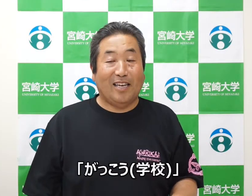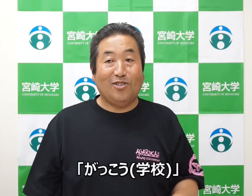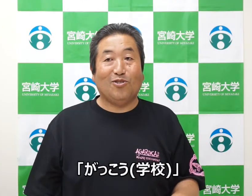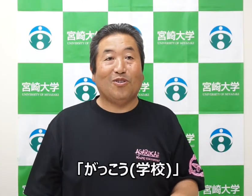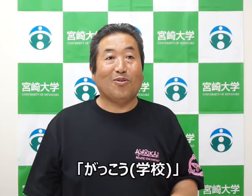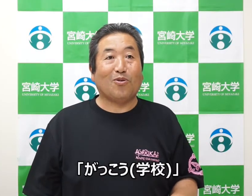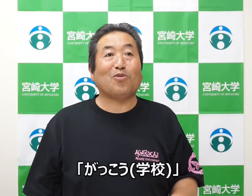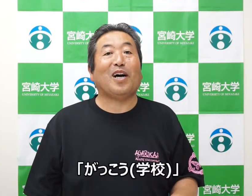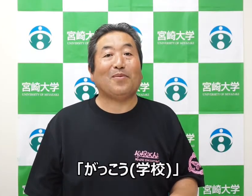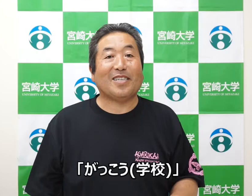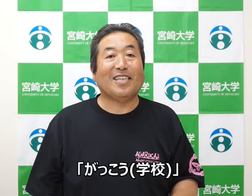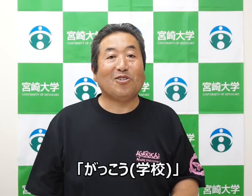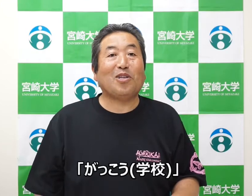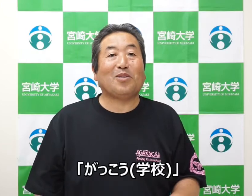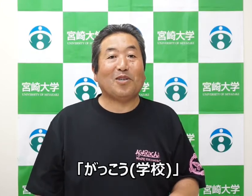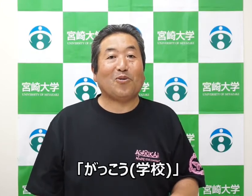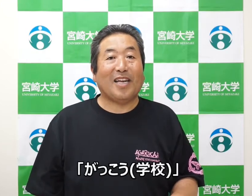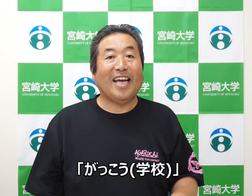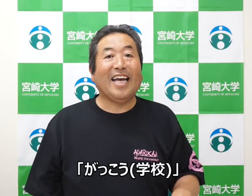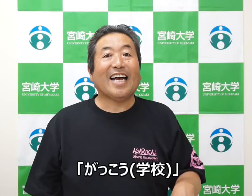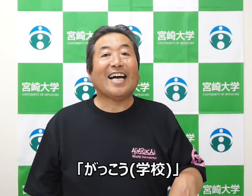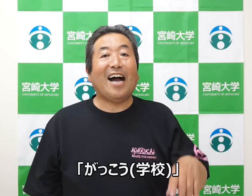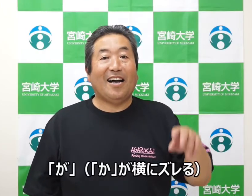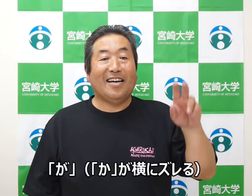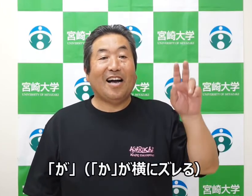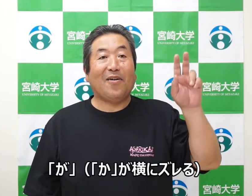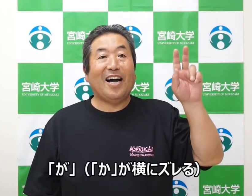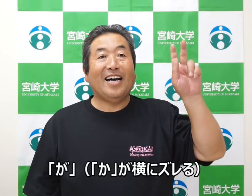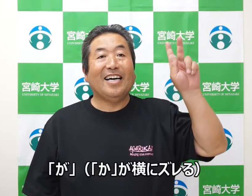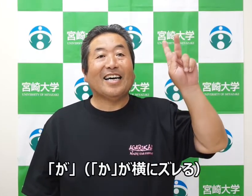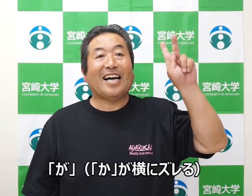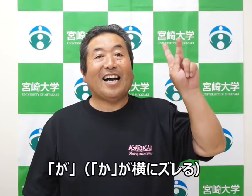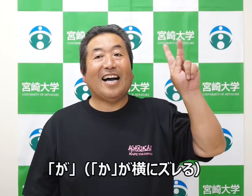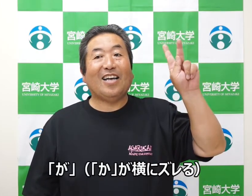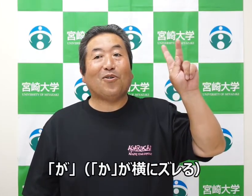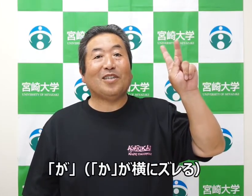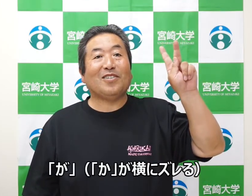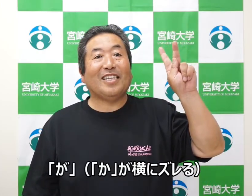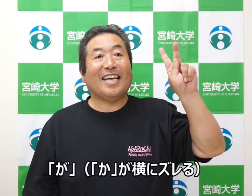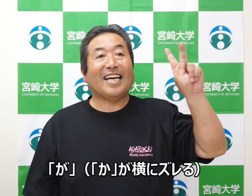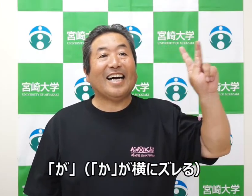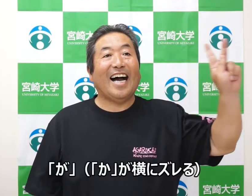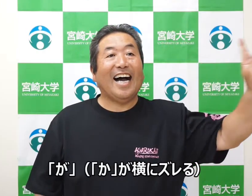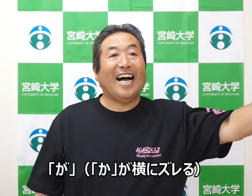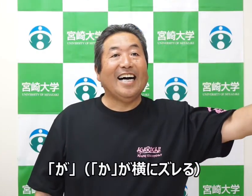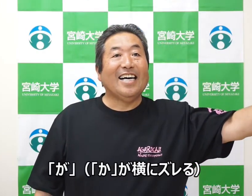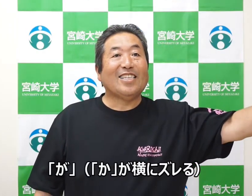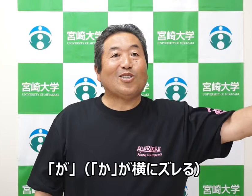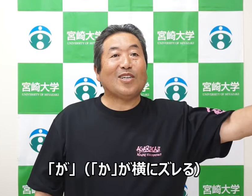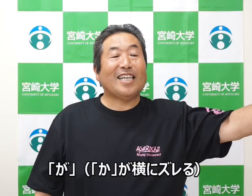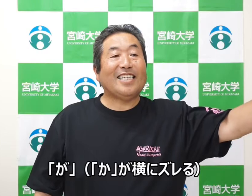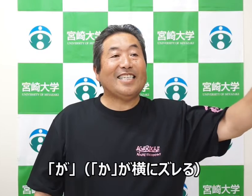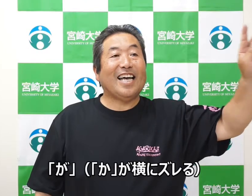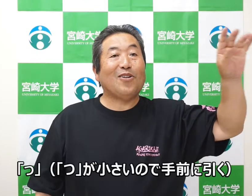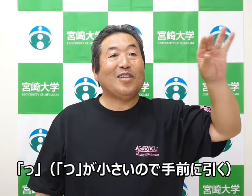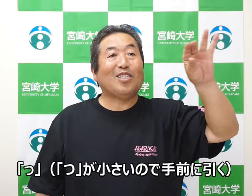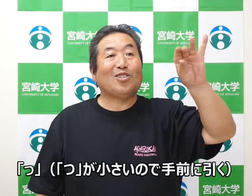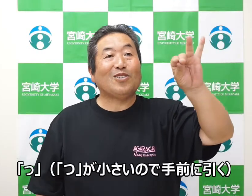う言葉があります。ちょっとやってみましょうかね。が、がは、かが横にずれて、が、つが小さいので、つに